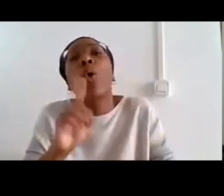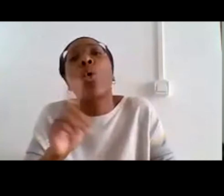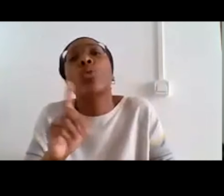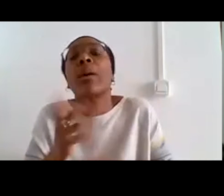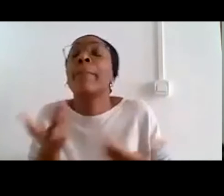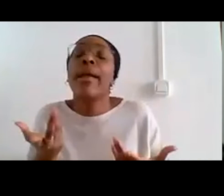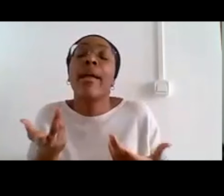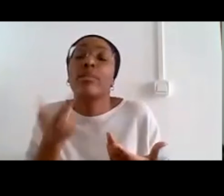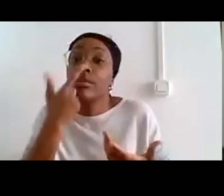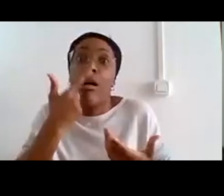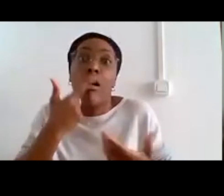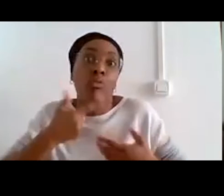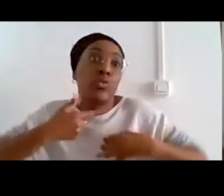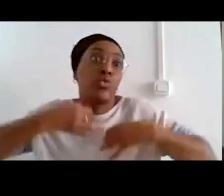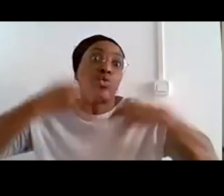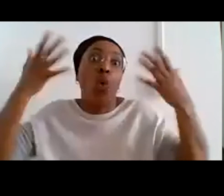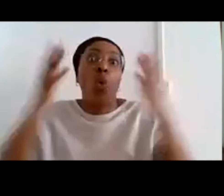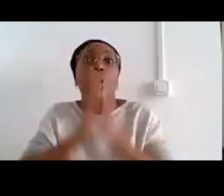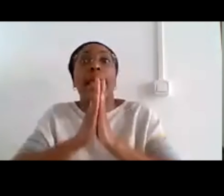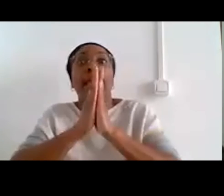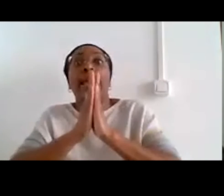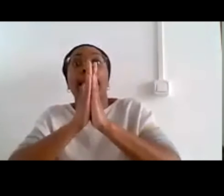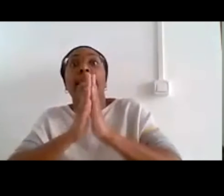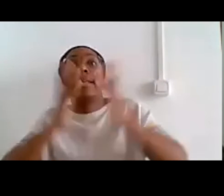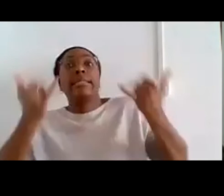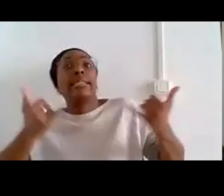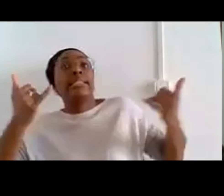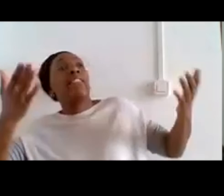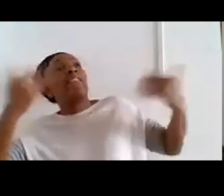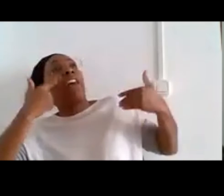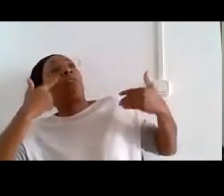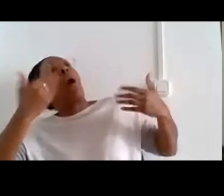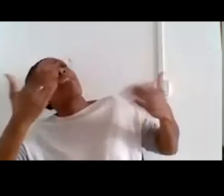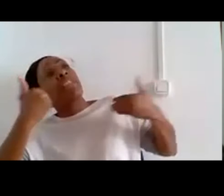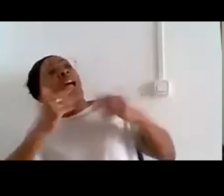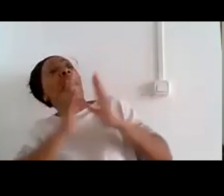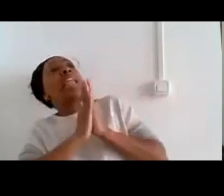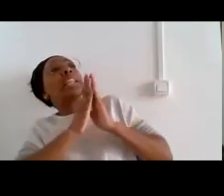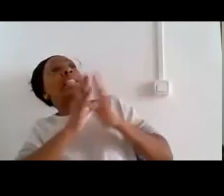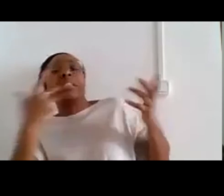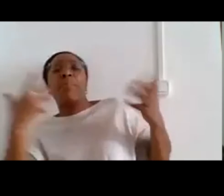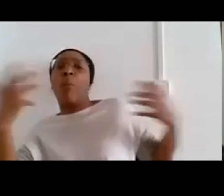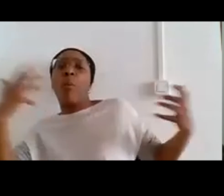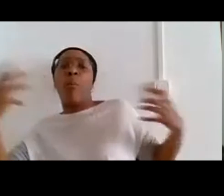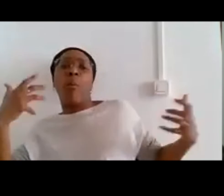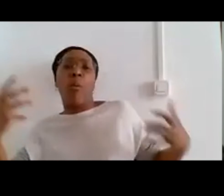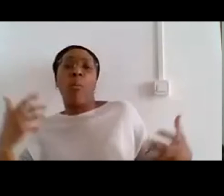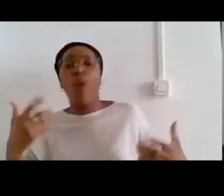politique de l'église galerie. Venez chez nous, on est les meilleurs. Moi, je vais vous dire, hein, c'est pas de venir chez nous le